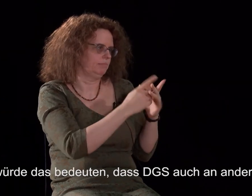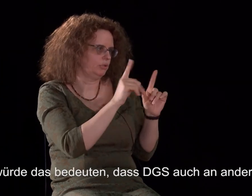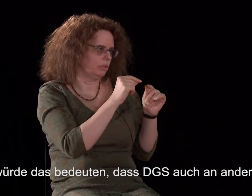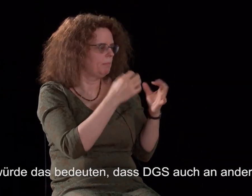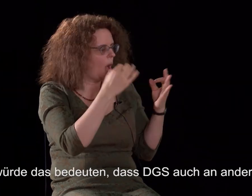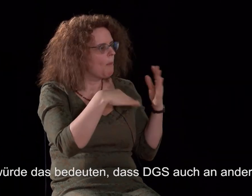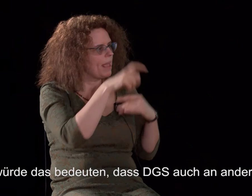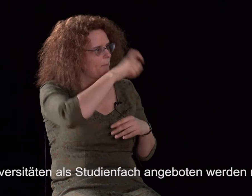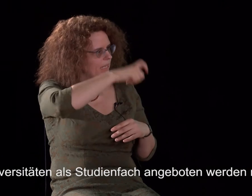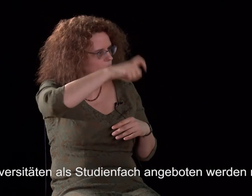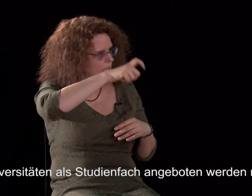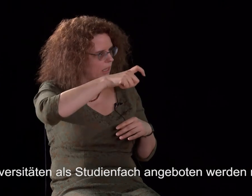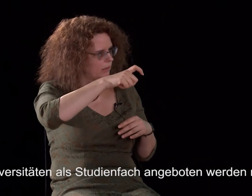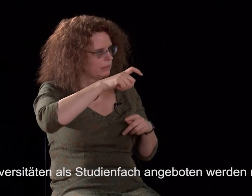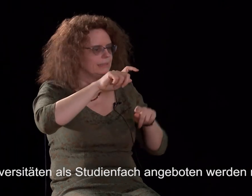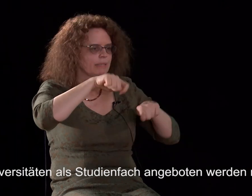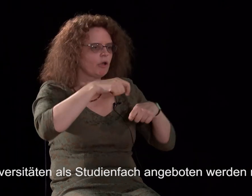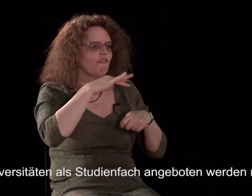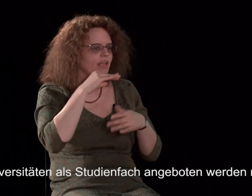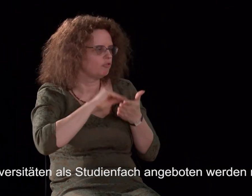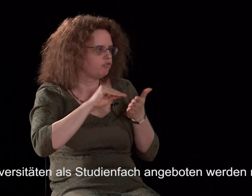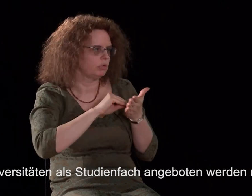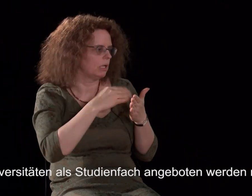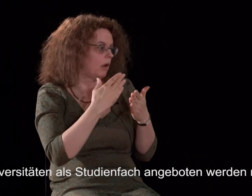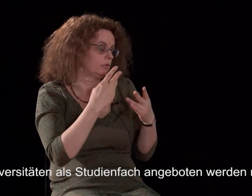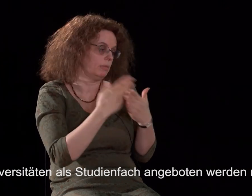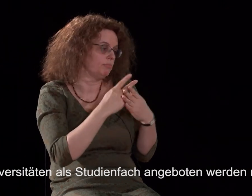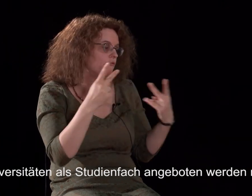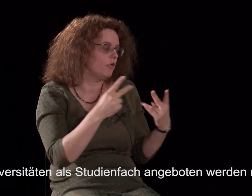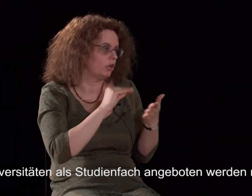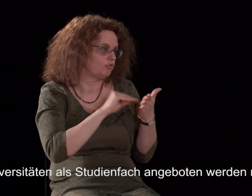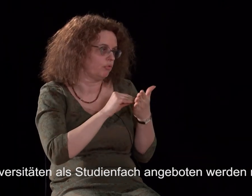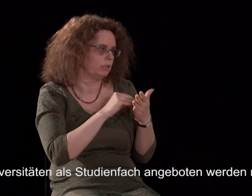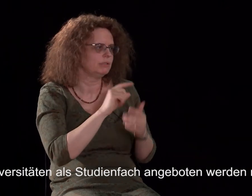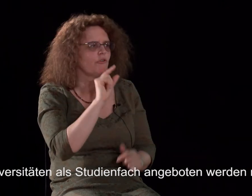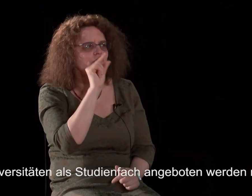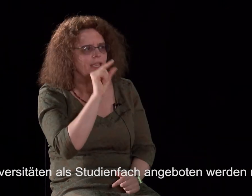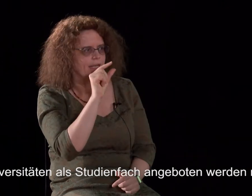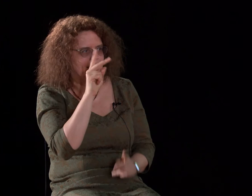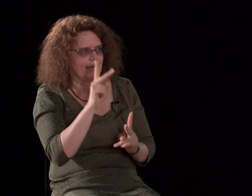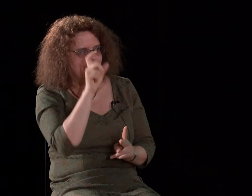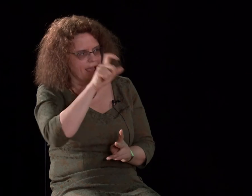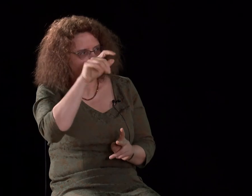dass an allen Universitäten oder an anderen Universitäten auch Gebärdensprache angeboten werden muss als Studienfach. Und